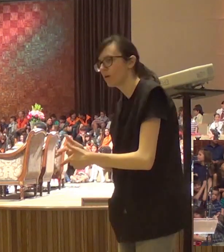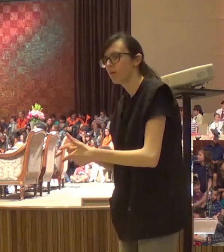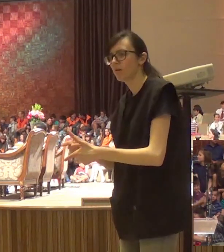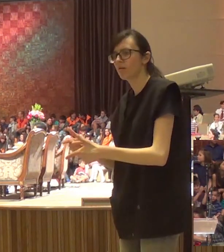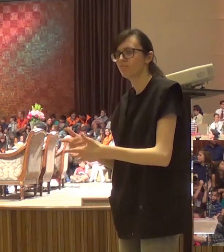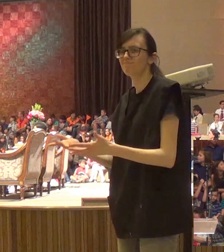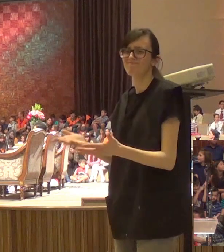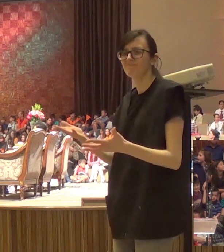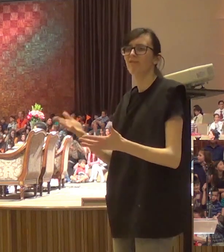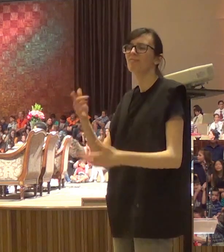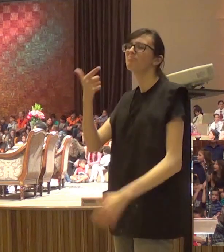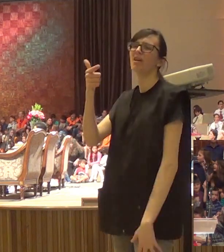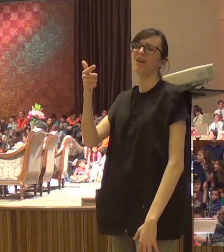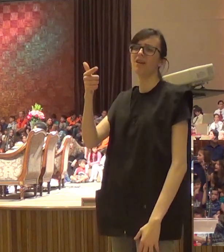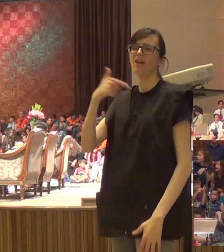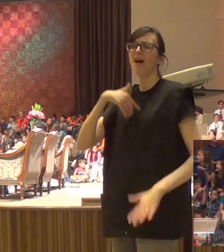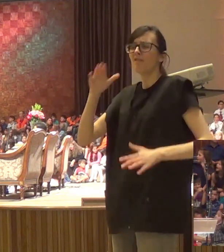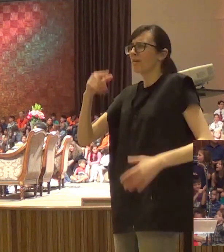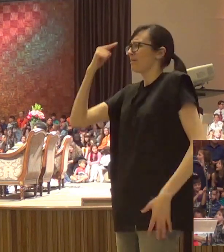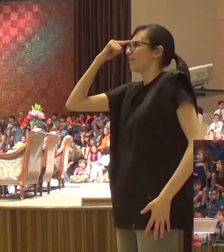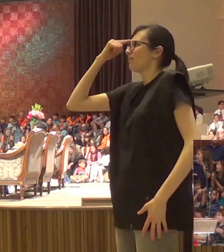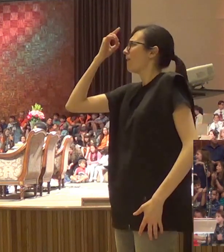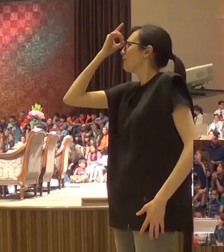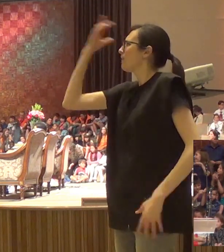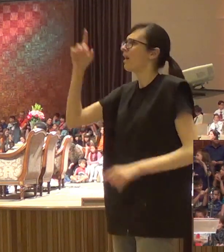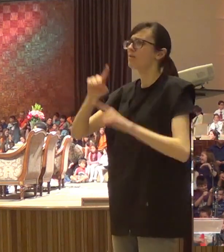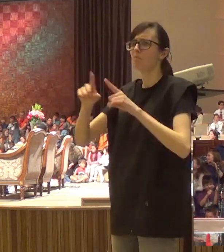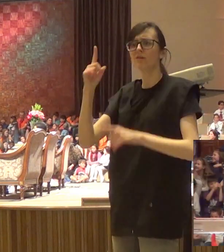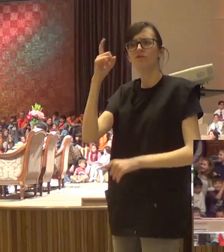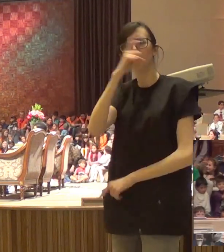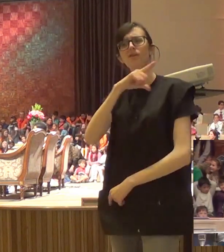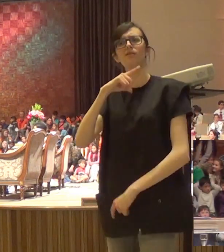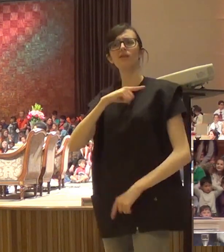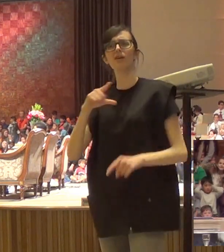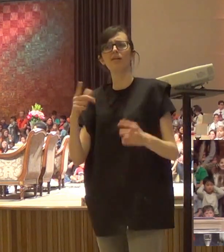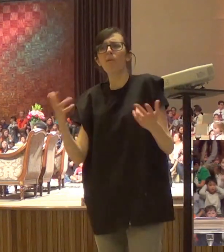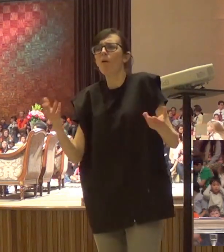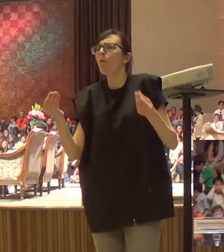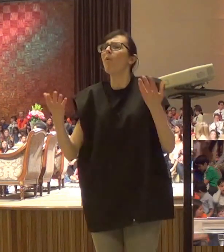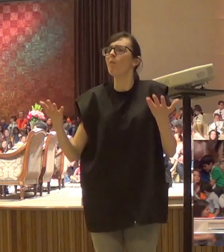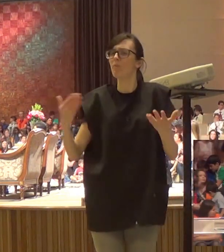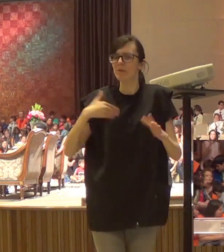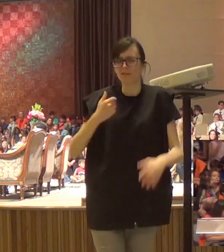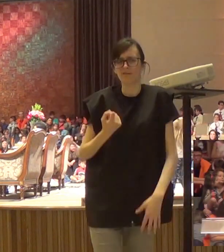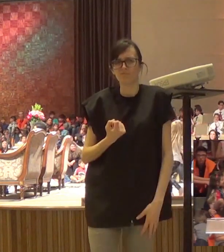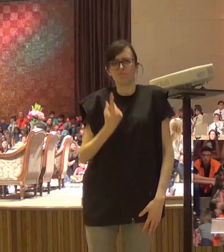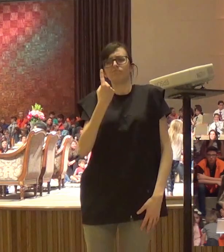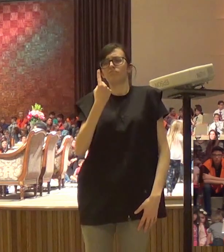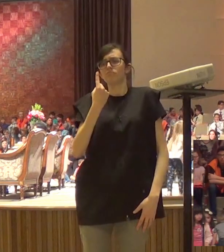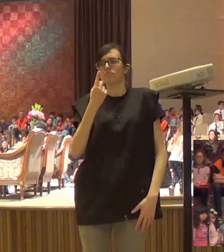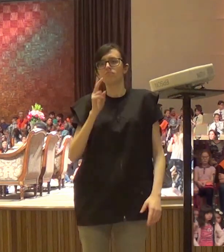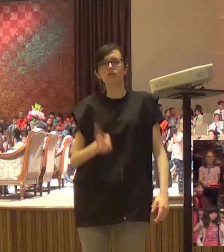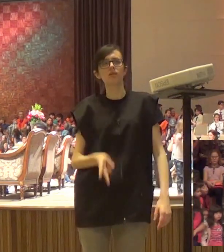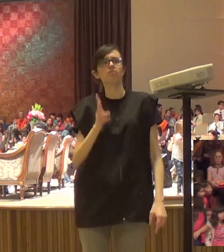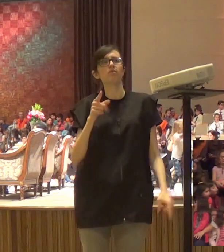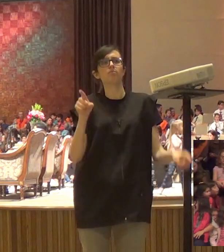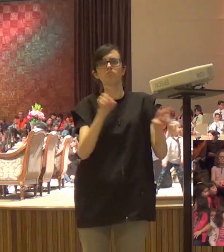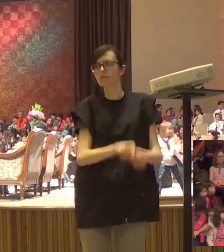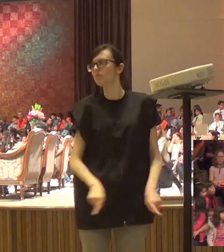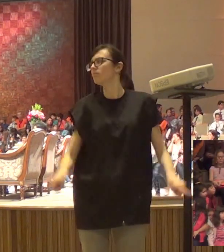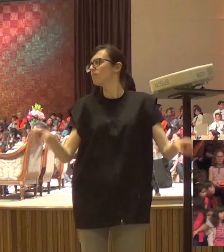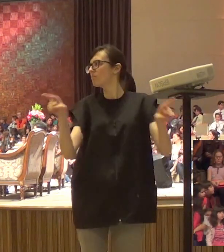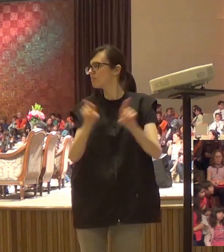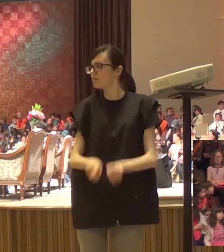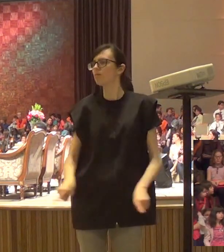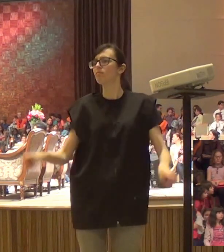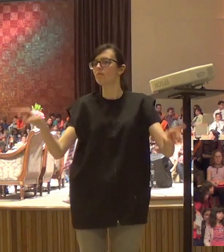cuidado, um perdão para um pai. Eu ainda estou a entender isso, meus irmãos, mas como eu me deparo com uma situação como essa, eu fico